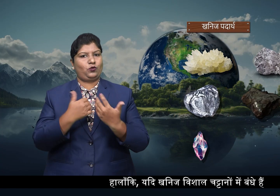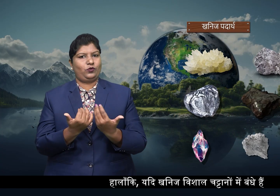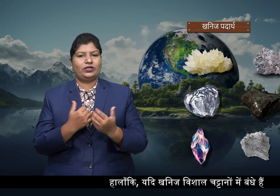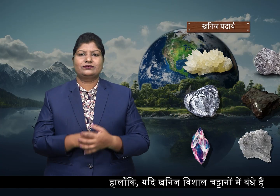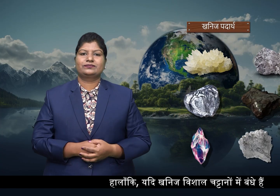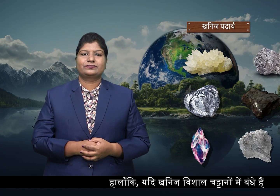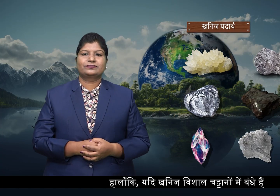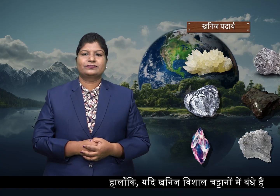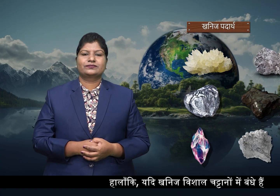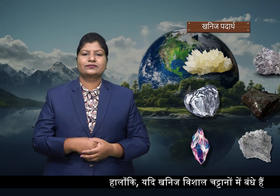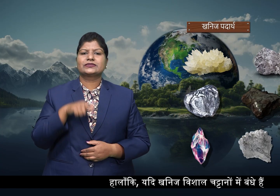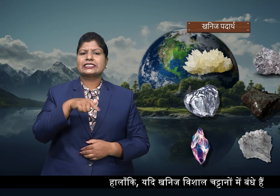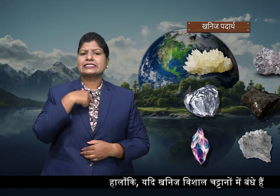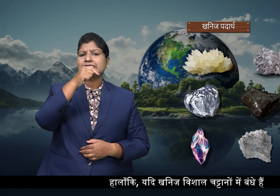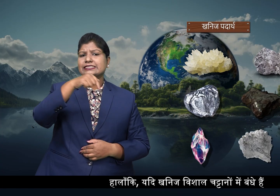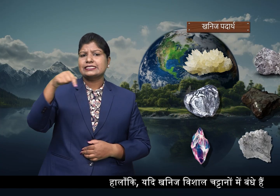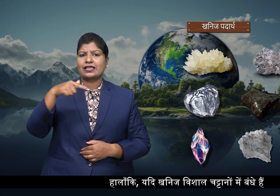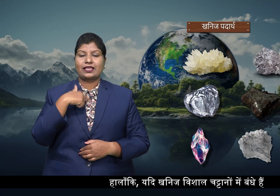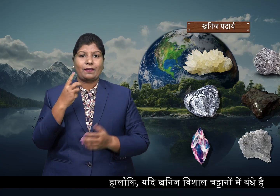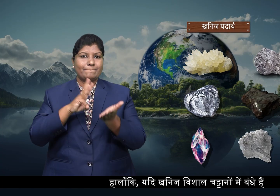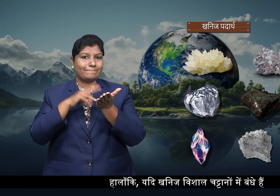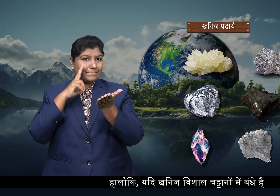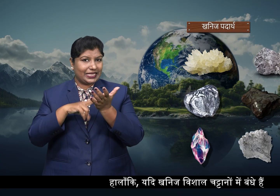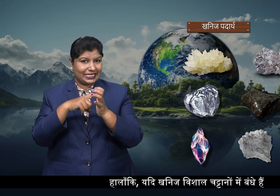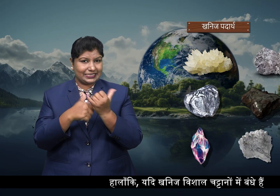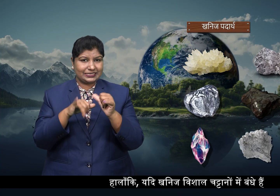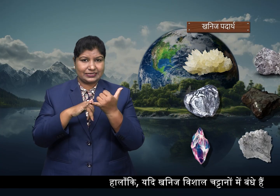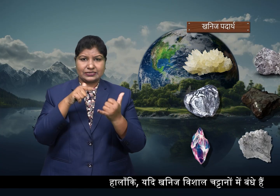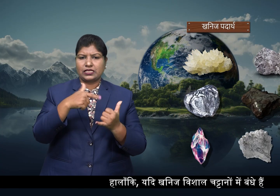यह खनिज विशाल चट्टानों में बंधे हैं,